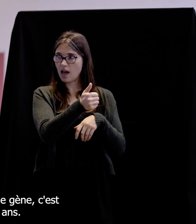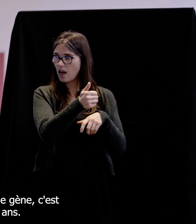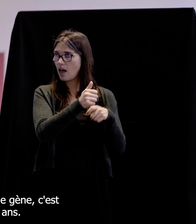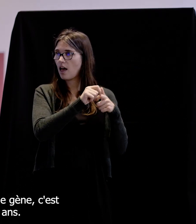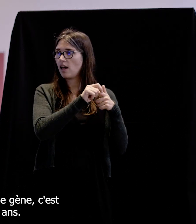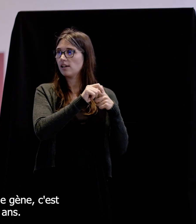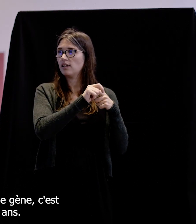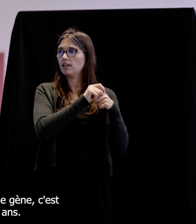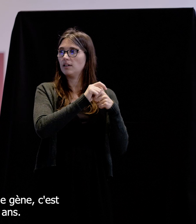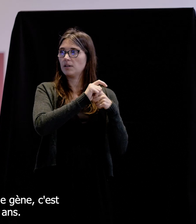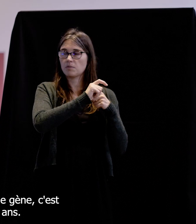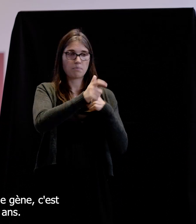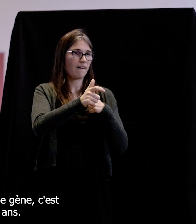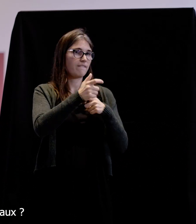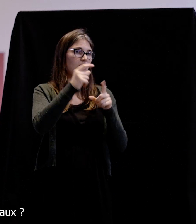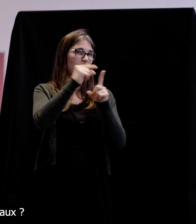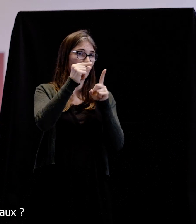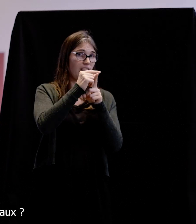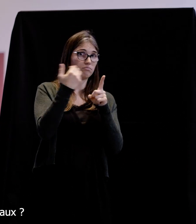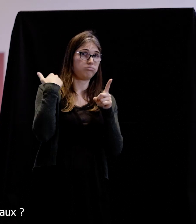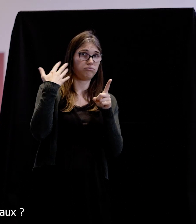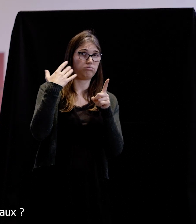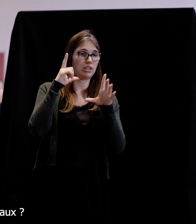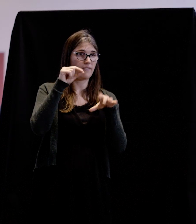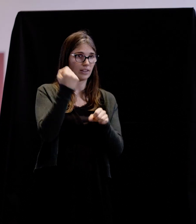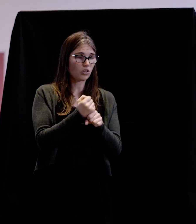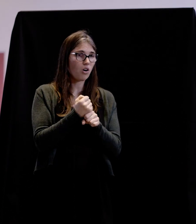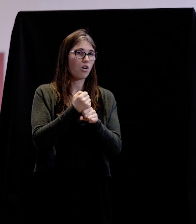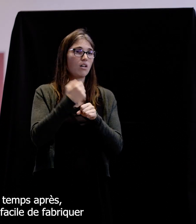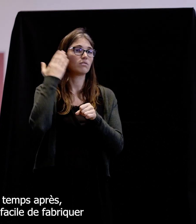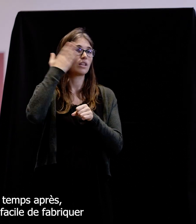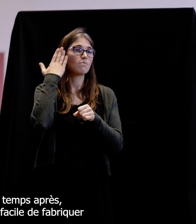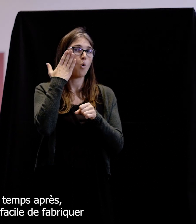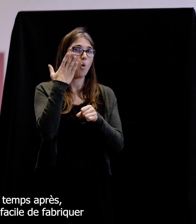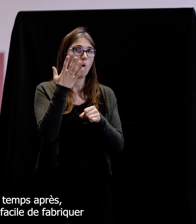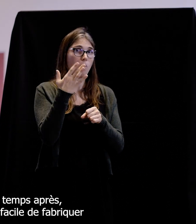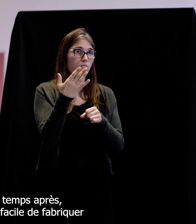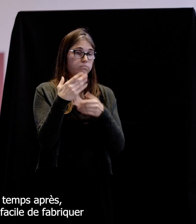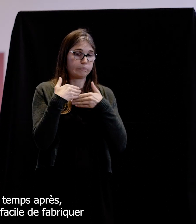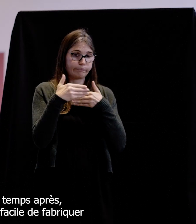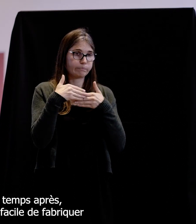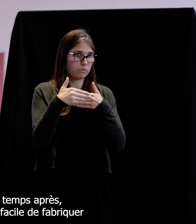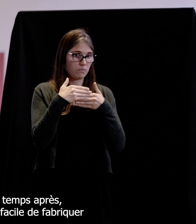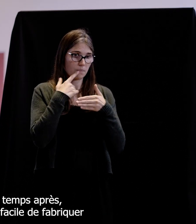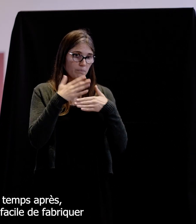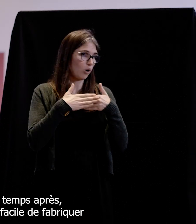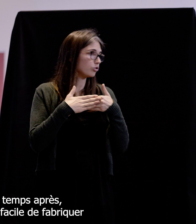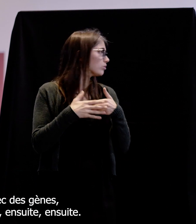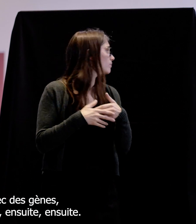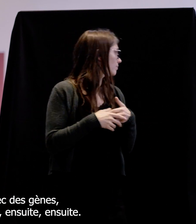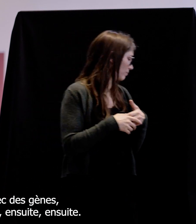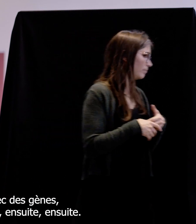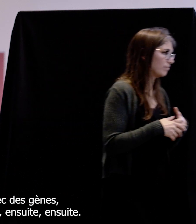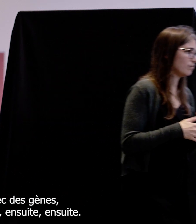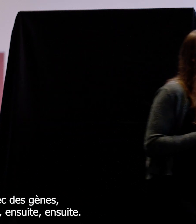le gène, c'est il y a 20 ans. Les animaux... Pas beaucoup de temps après, parce que c'est assez facile de fabriquer